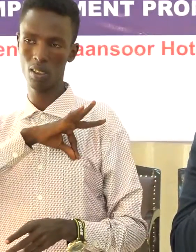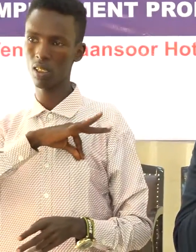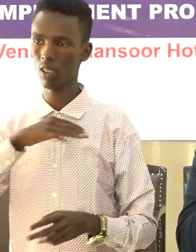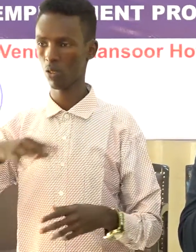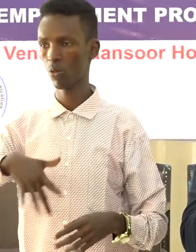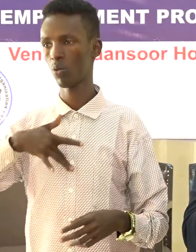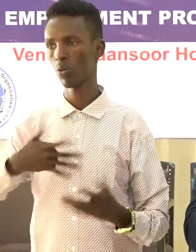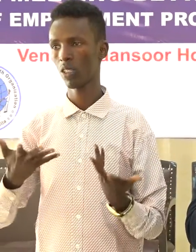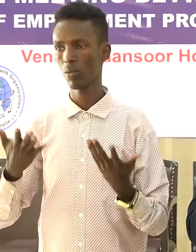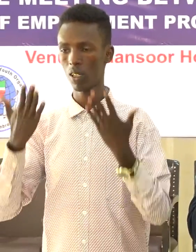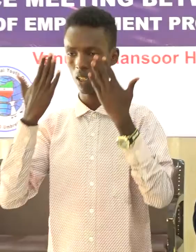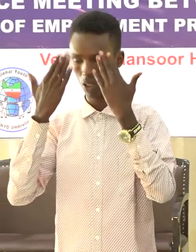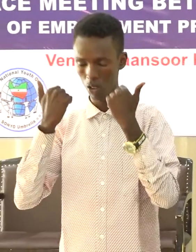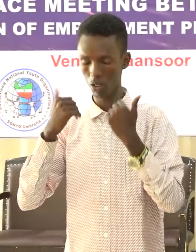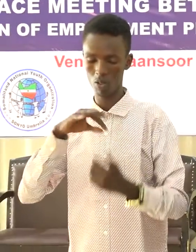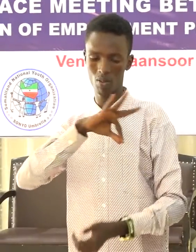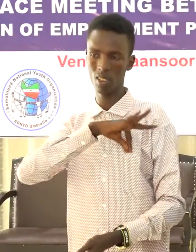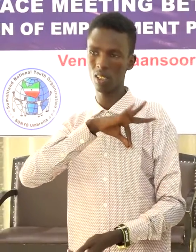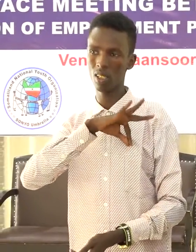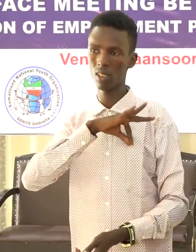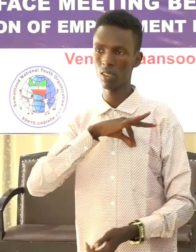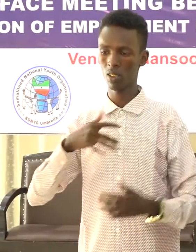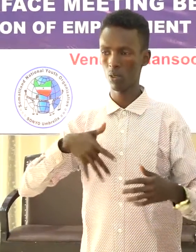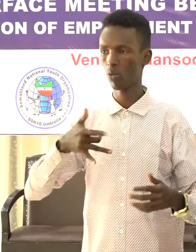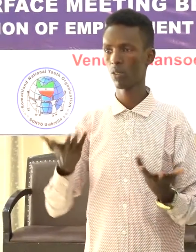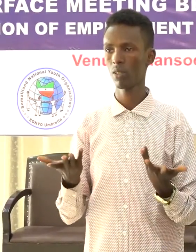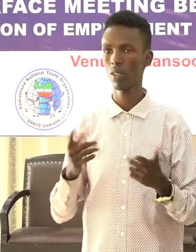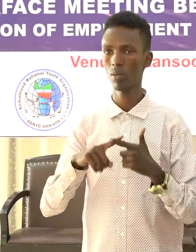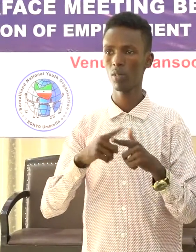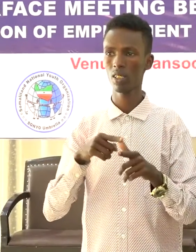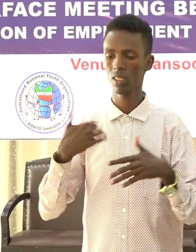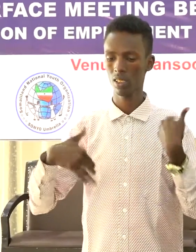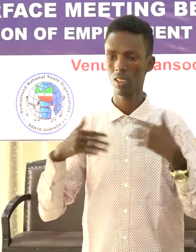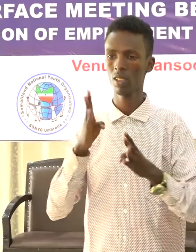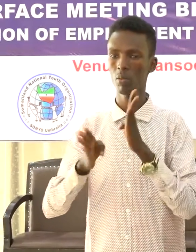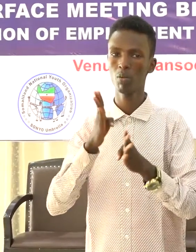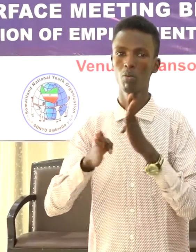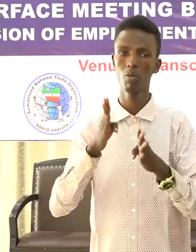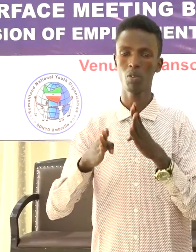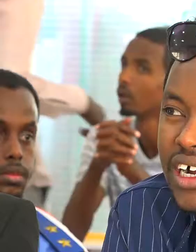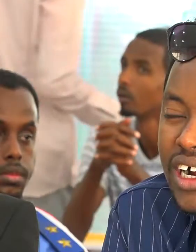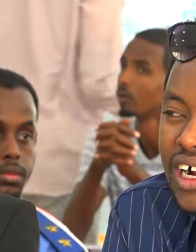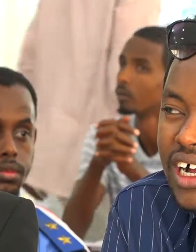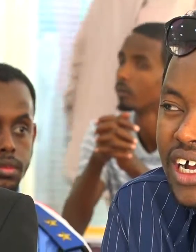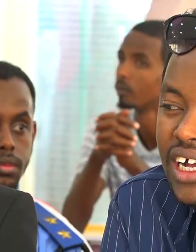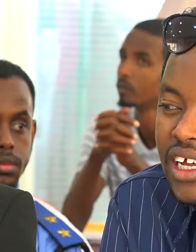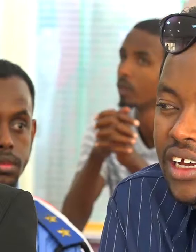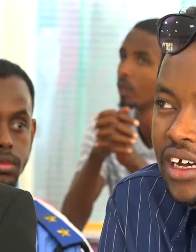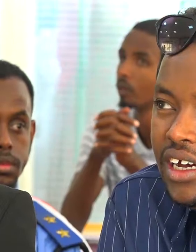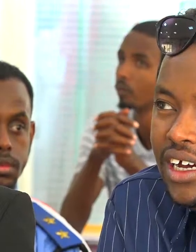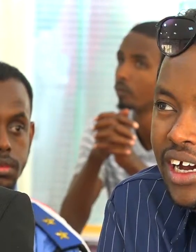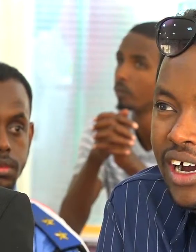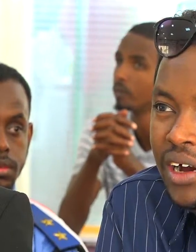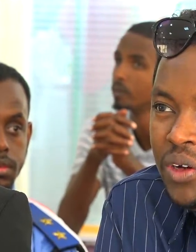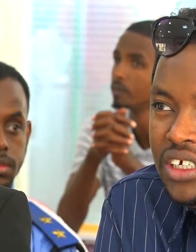inaynu si dhibirsan ula dhaqanno in aynu integrate galayno bulshada inaynu siino shaqo-abuurka agaasimiyaasha guud